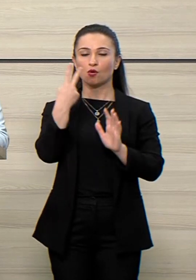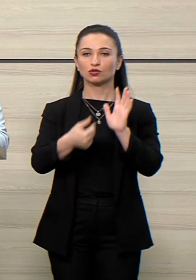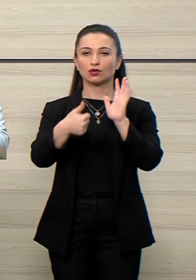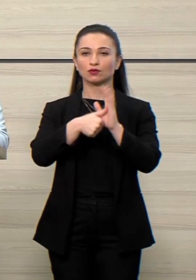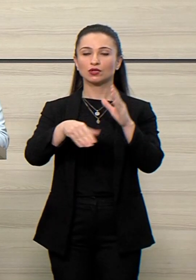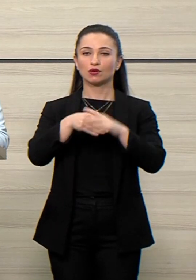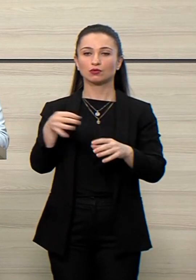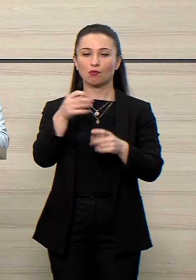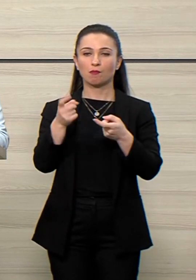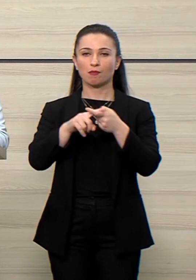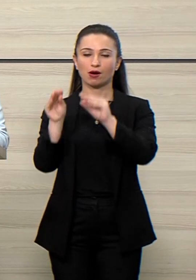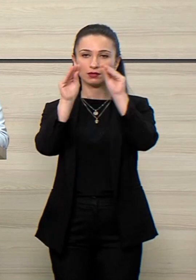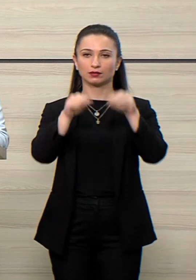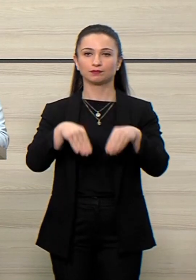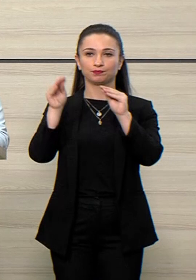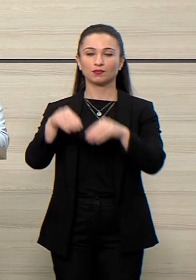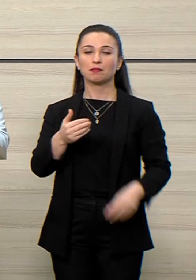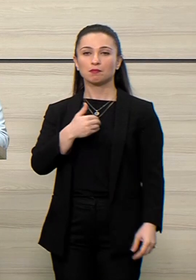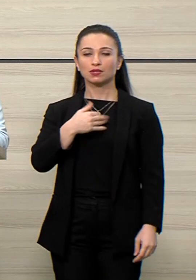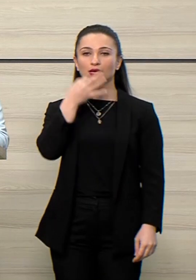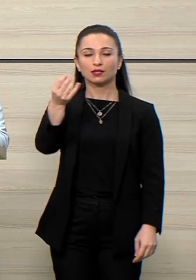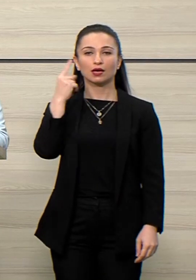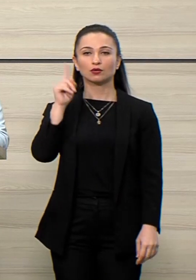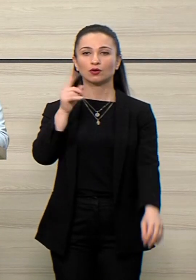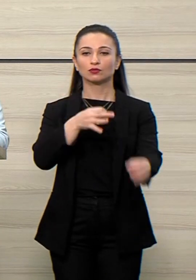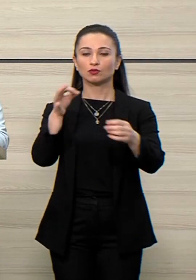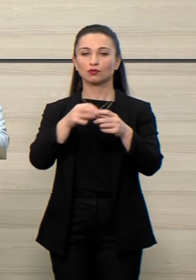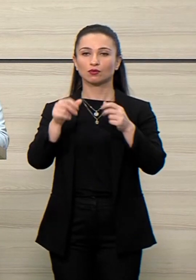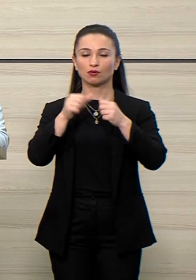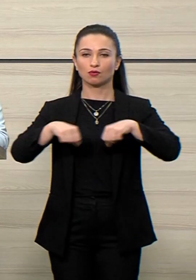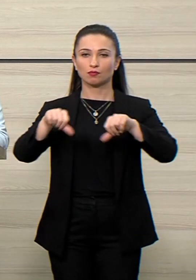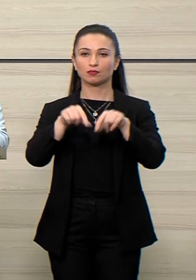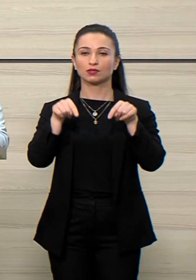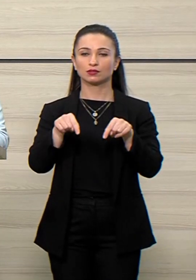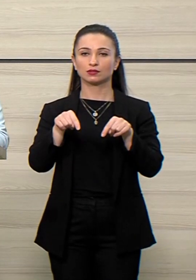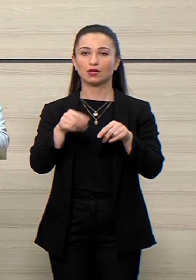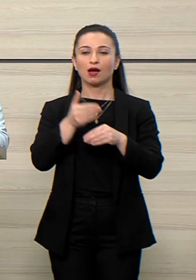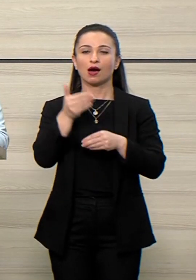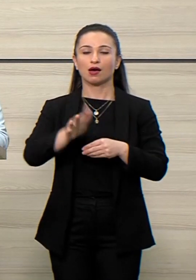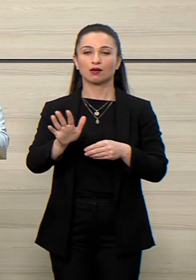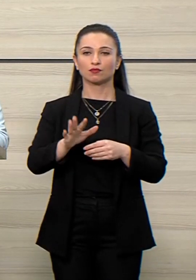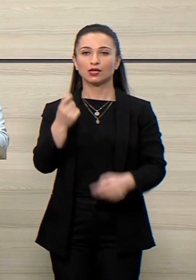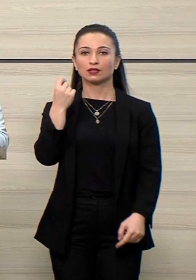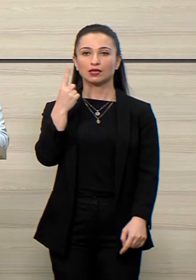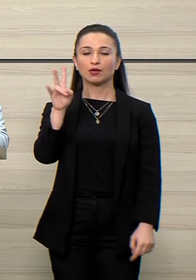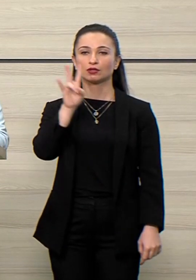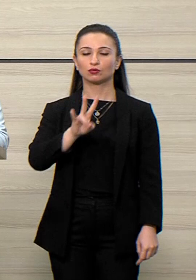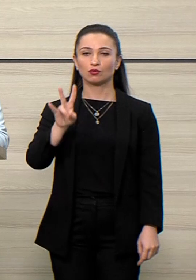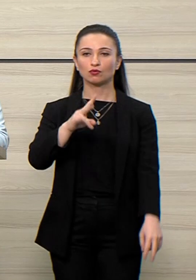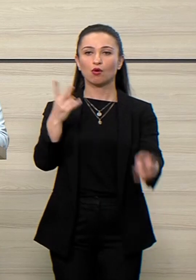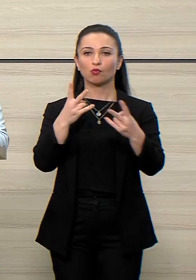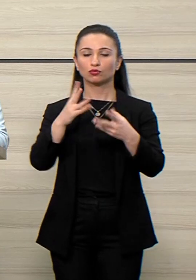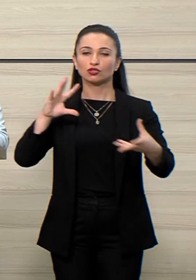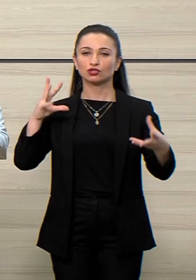3626 საარჩევნო უბნიდან. მინდა შეგახსენოთ, რომ საოლქო საარჩევნო კომისიებმა არაუგვიანეს 11 ნოემბრისა